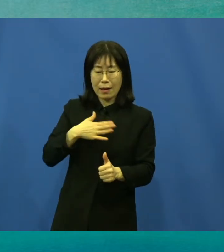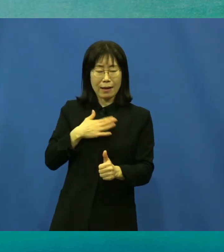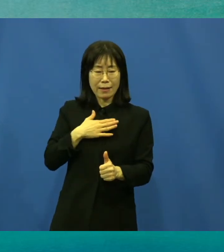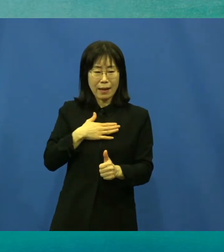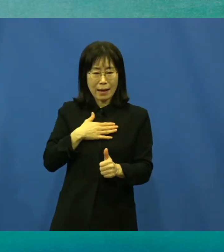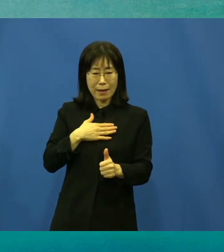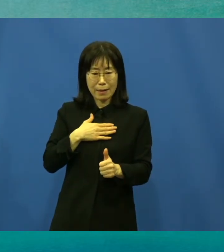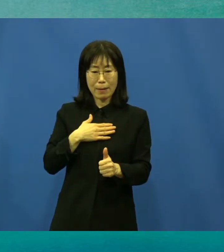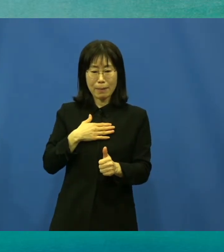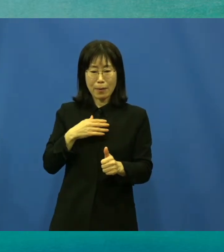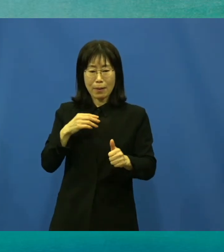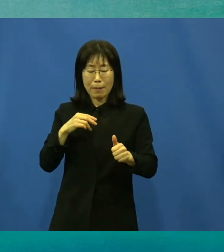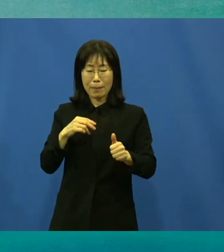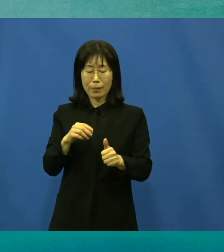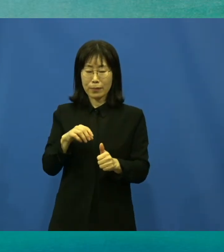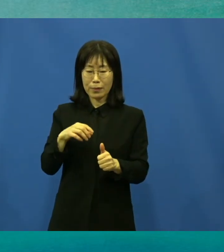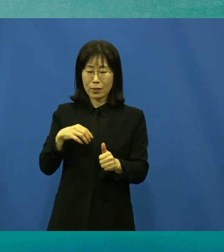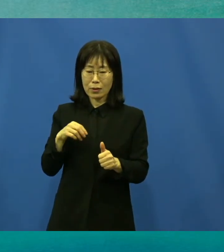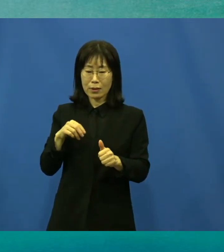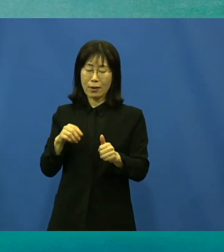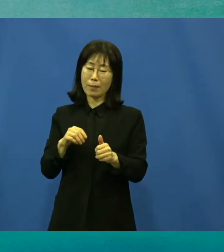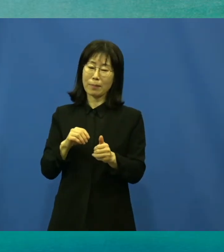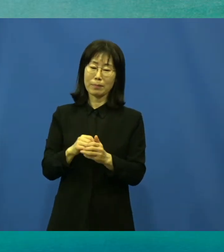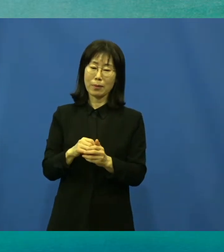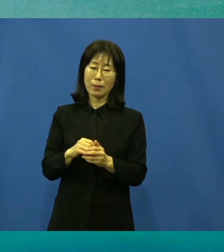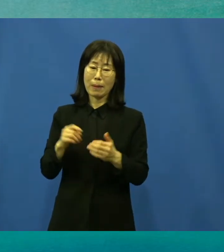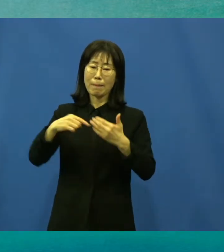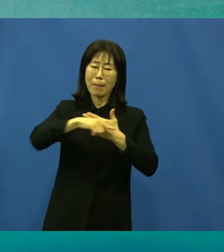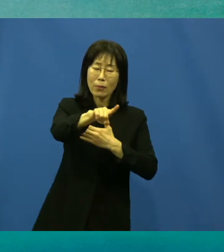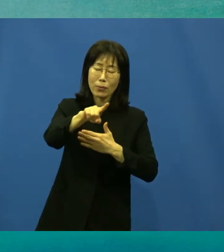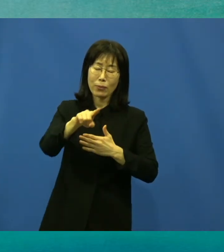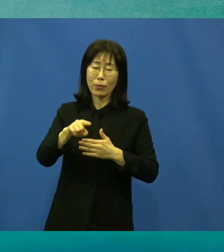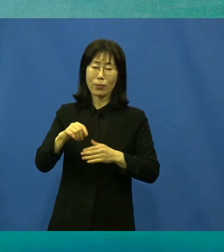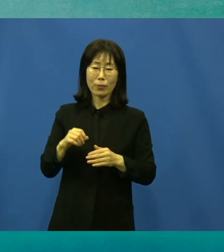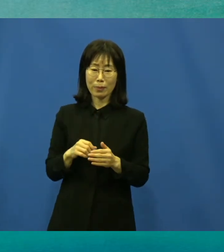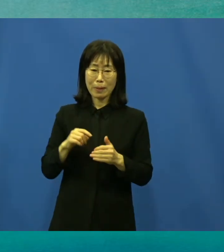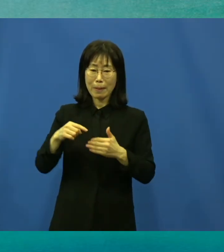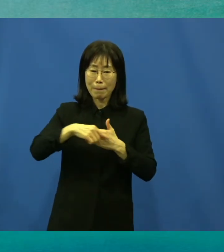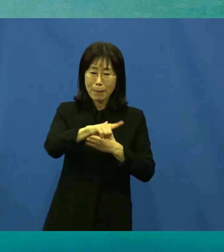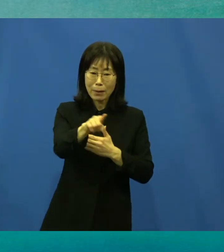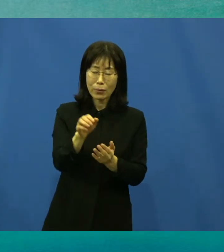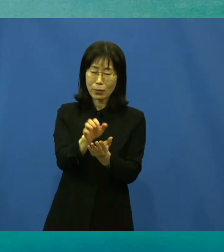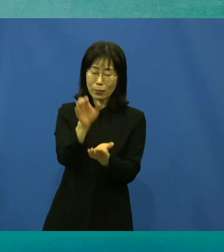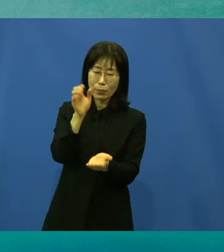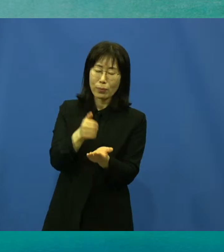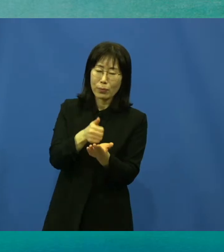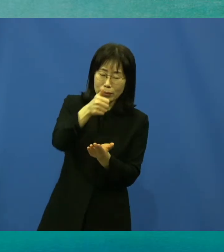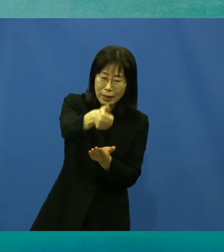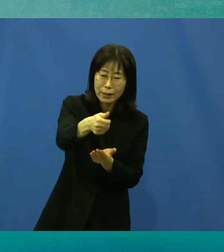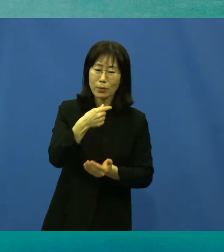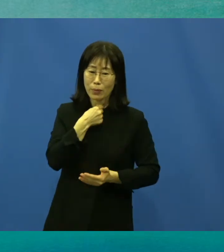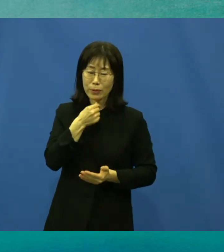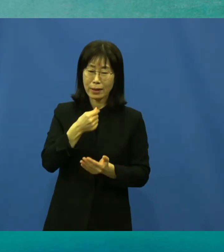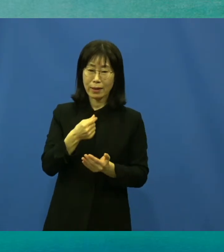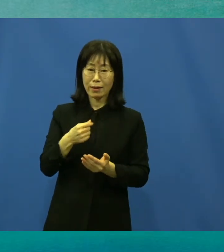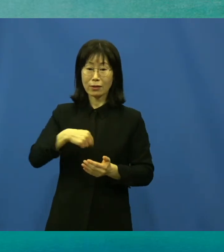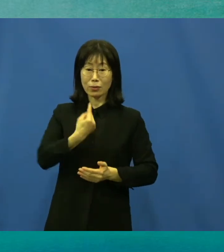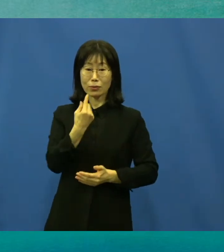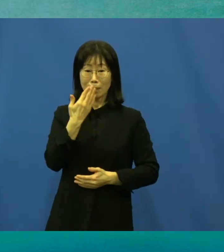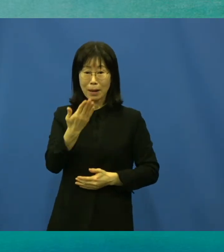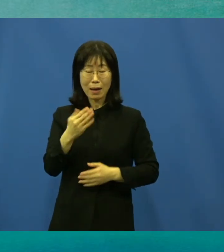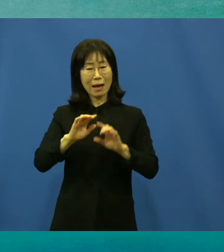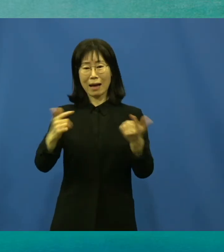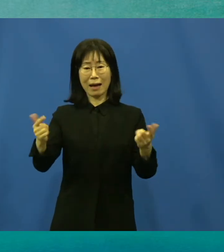몸부림을 칠수록 더 고통스러워집니다. 물고기 뱃속에 넣으신 분이